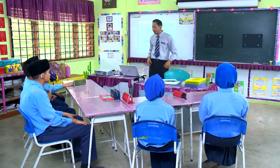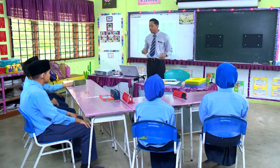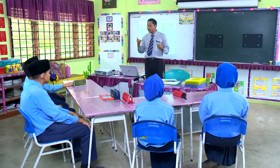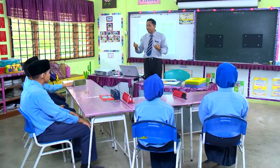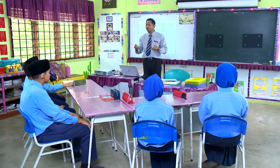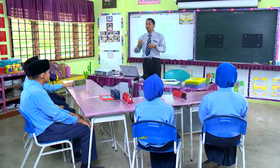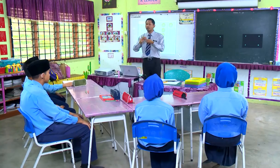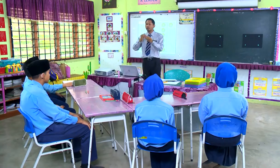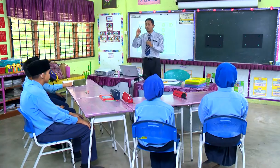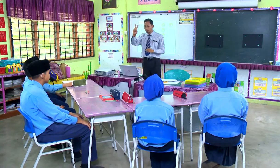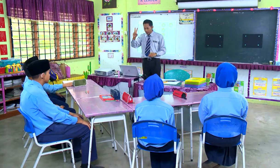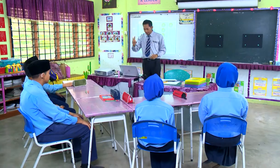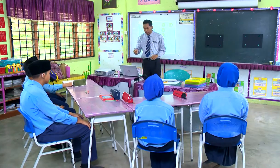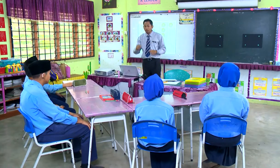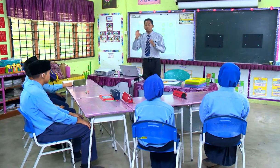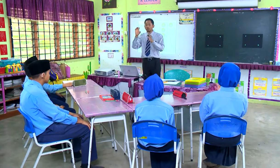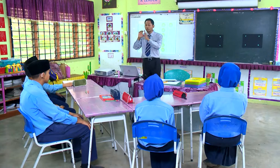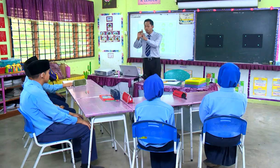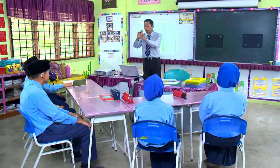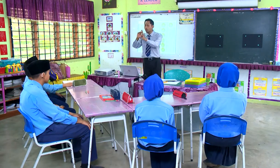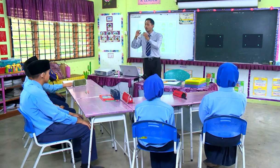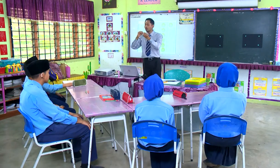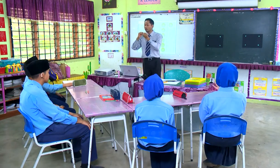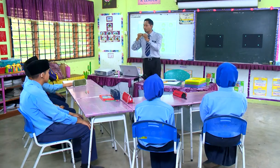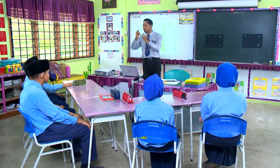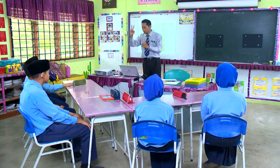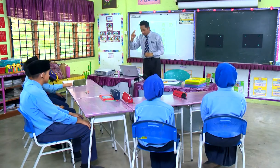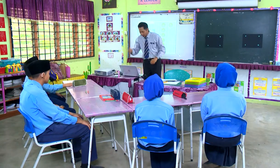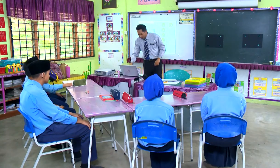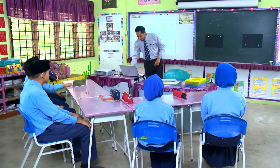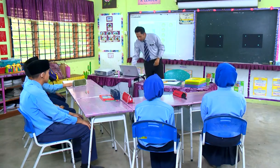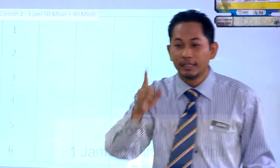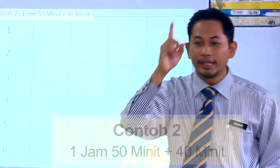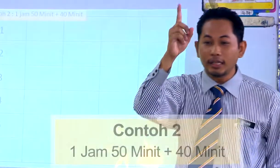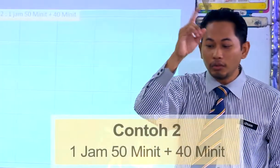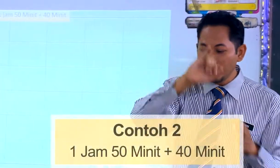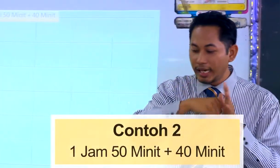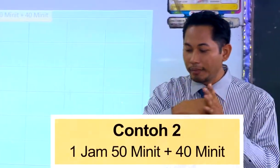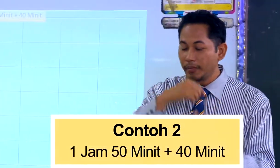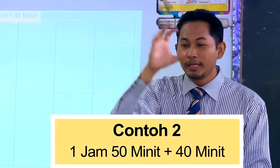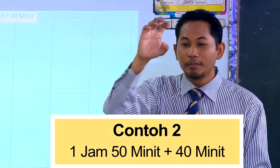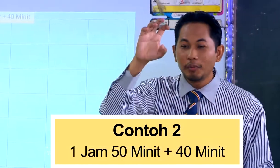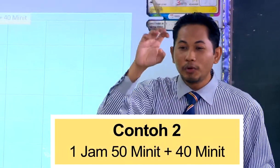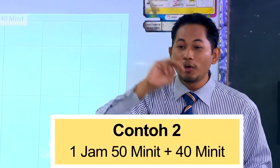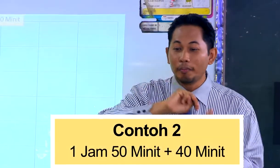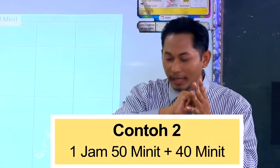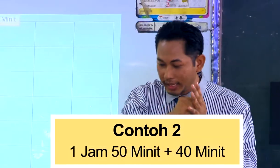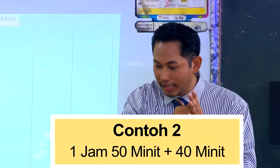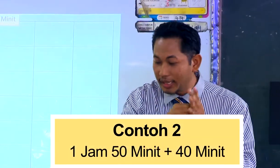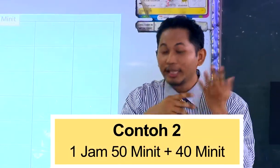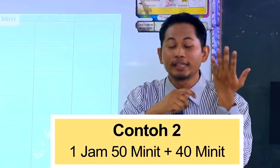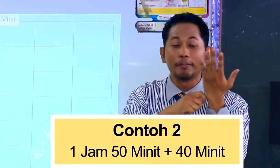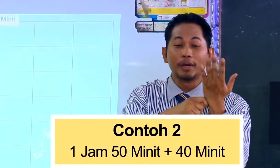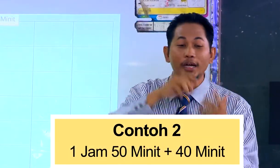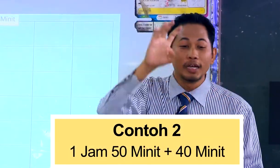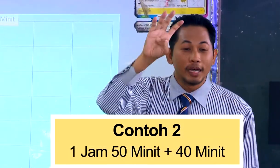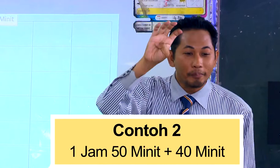Okey, sekarang nombor 2. Contoh nombor 2. 1 jam 50 minit tambah